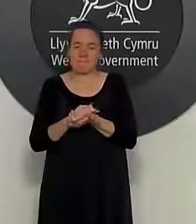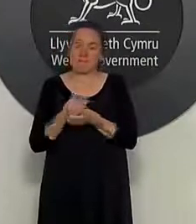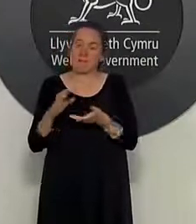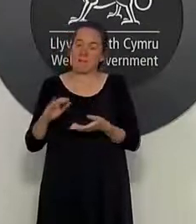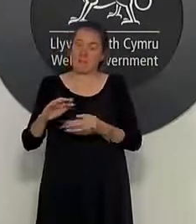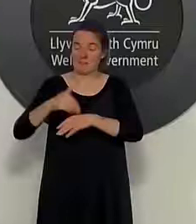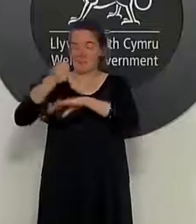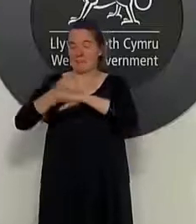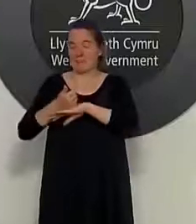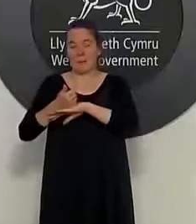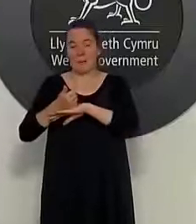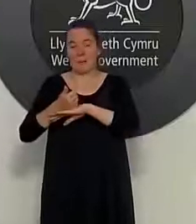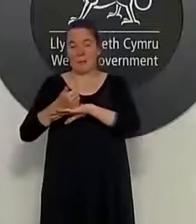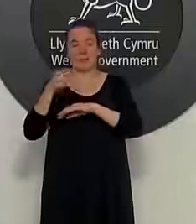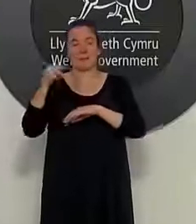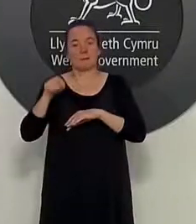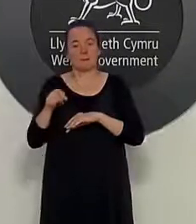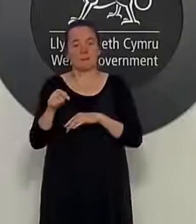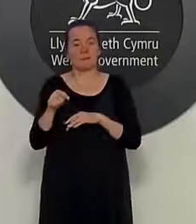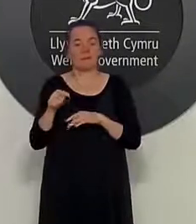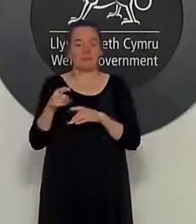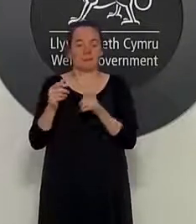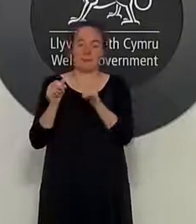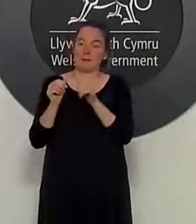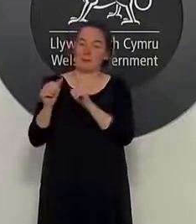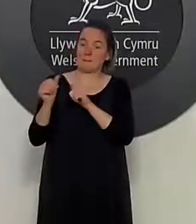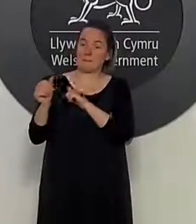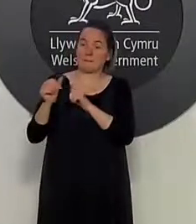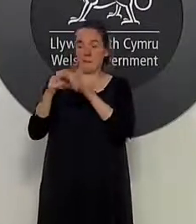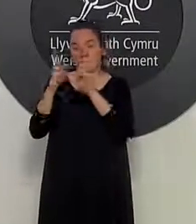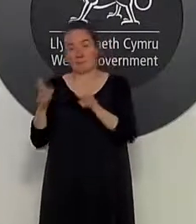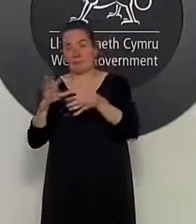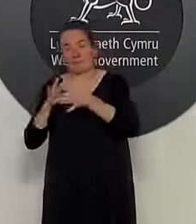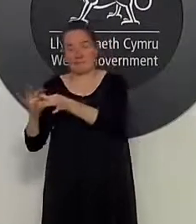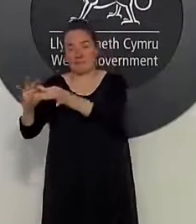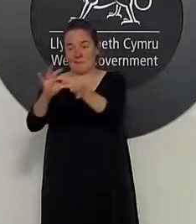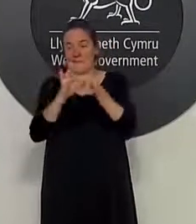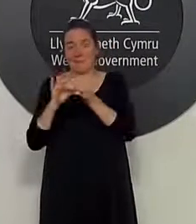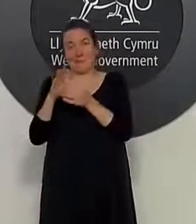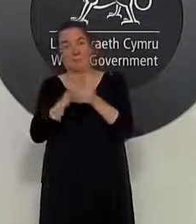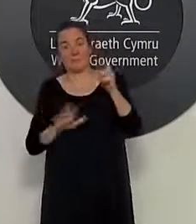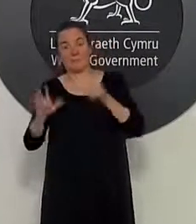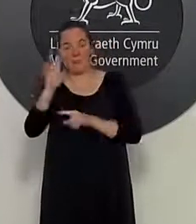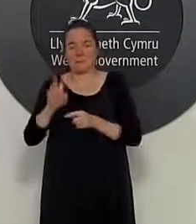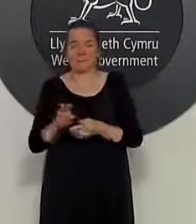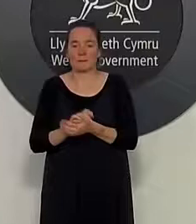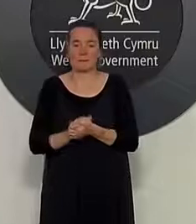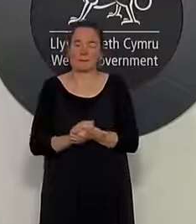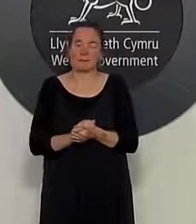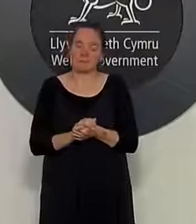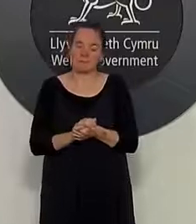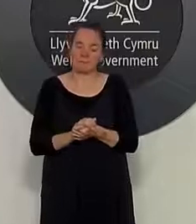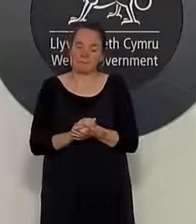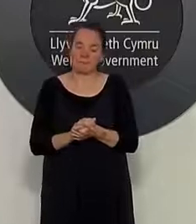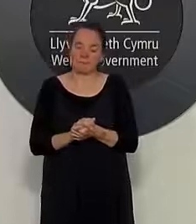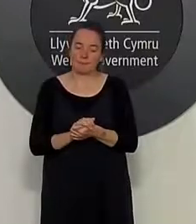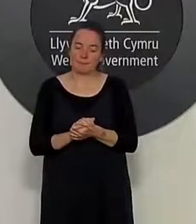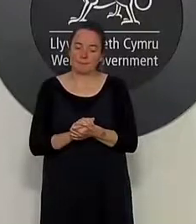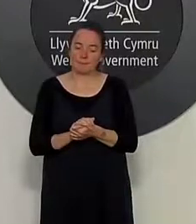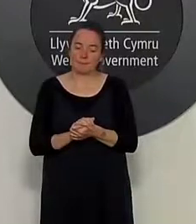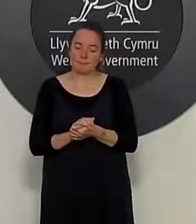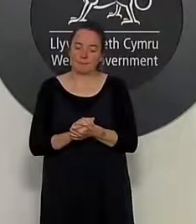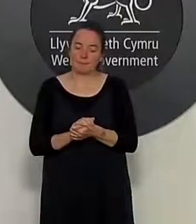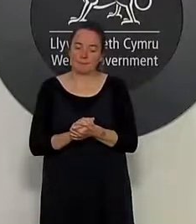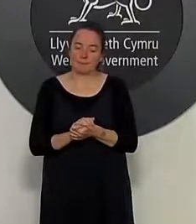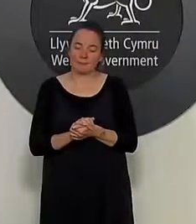cenedlaethol unos I gyd yn allweddol I fynd I graidd yr argyfwng tai. A gallaf garanhau